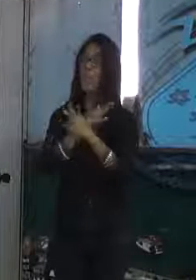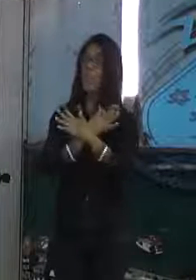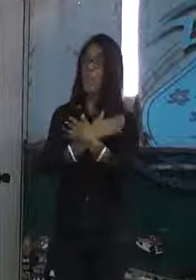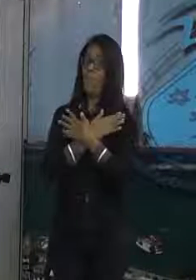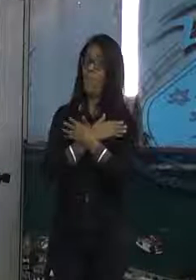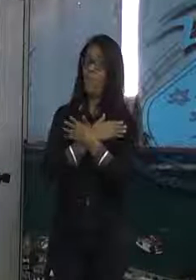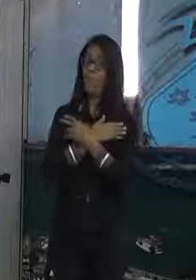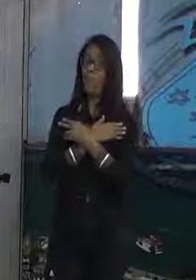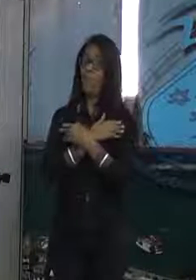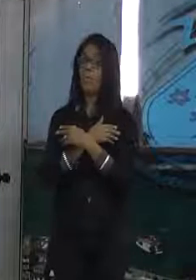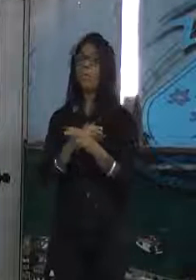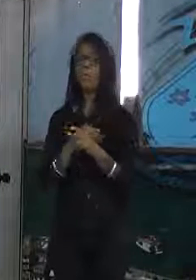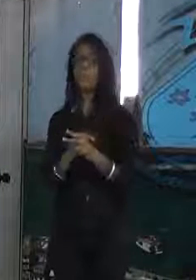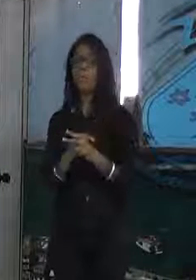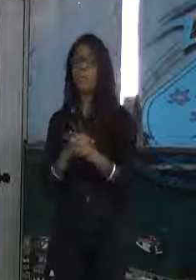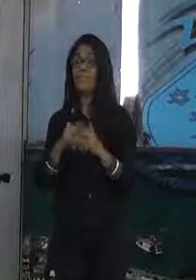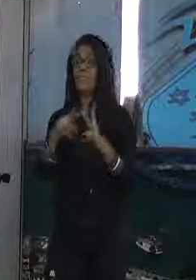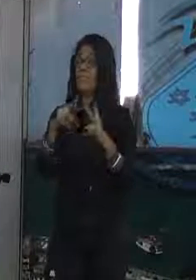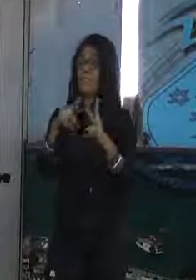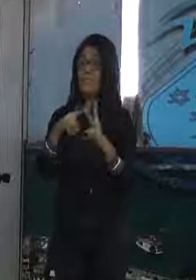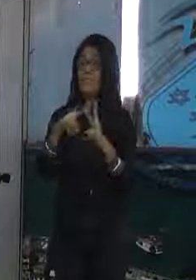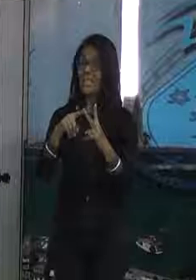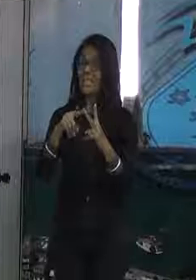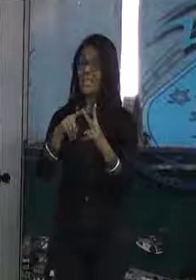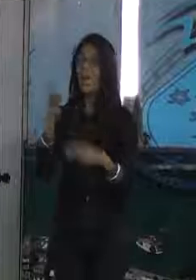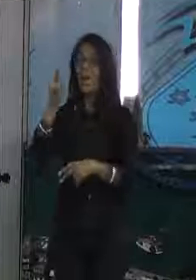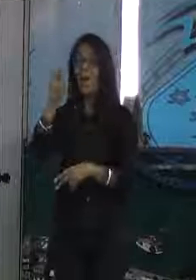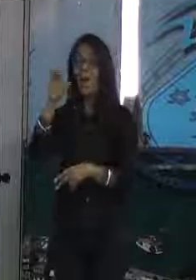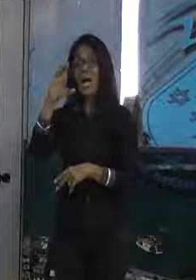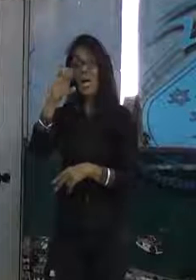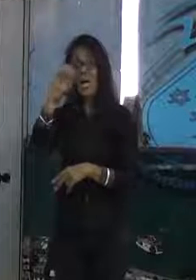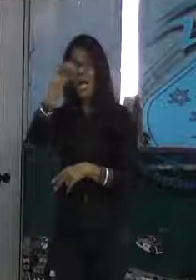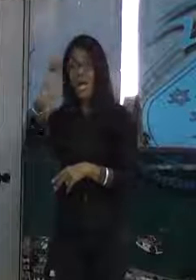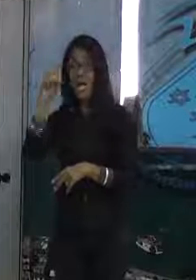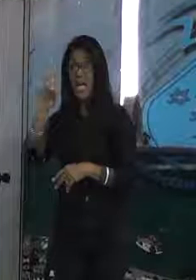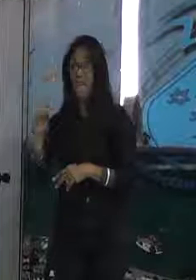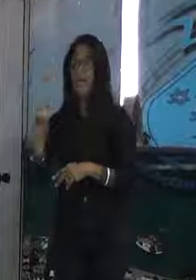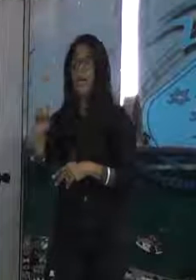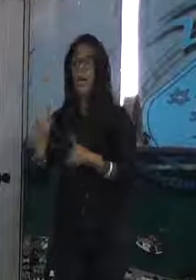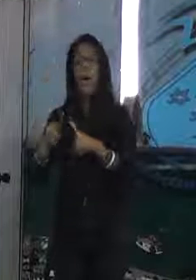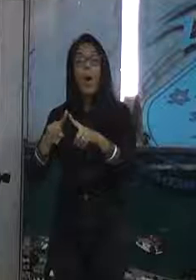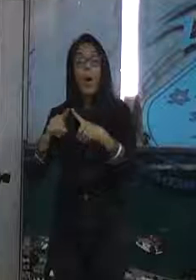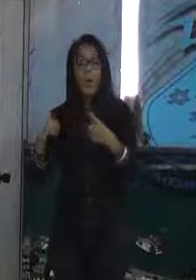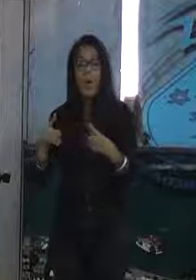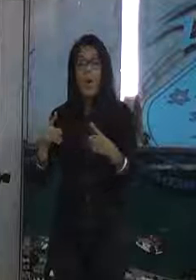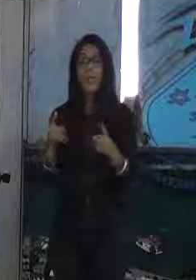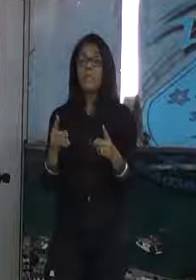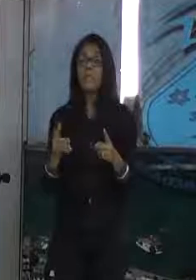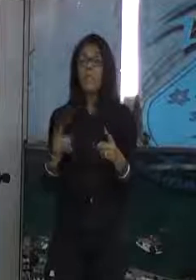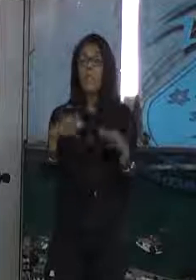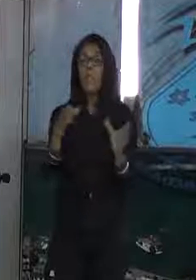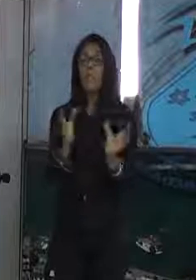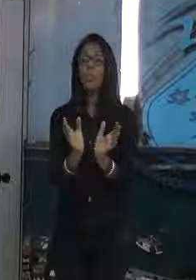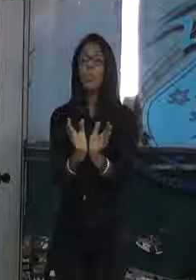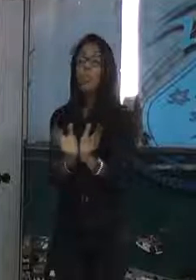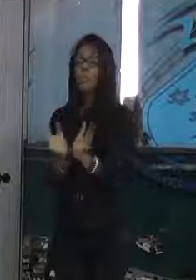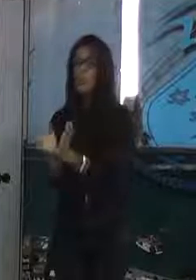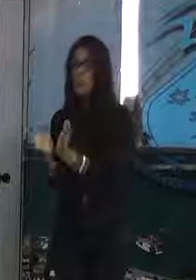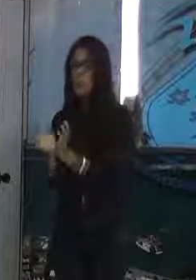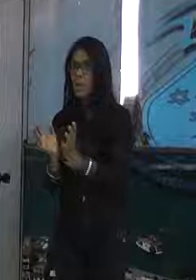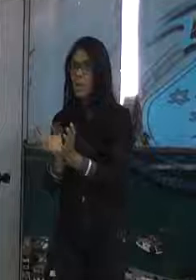das sessões legislativas, aqui no plenário. O nosso gabinete ficou aberto todos os dias.